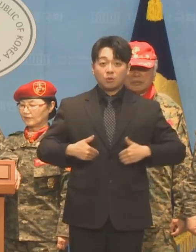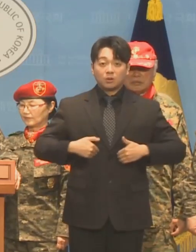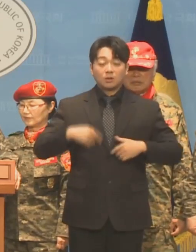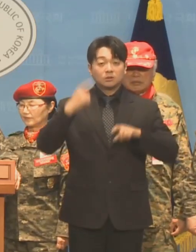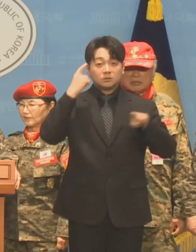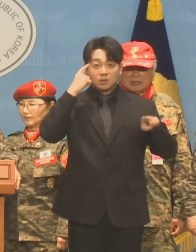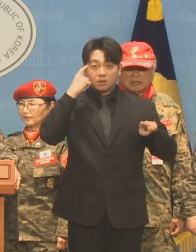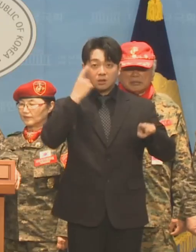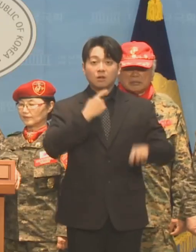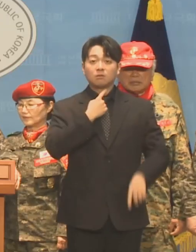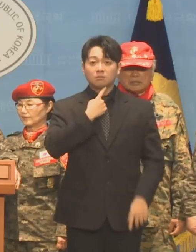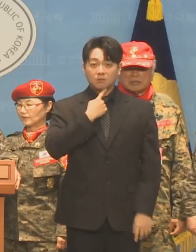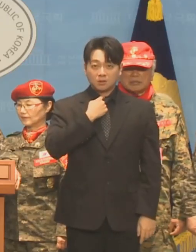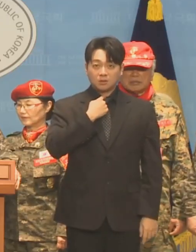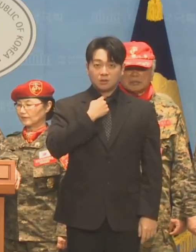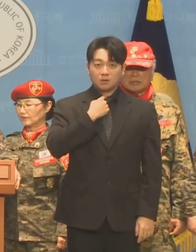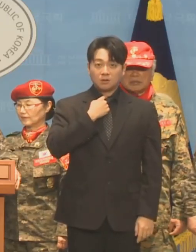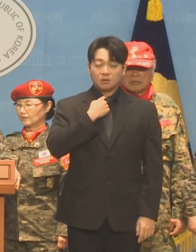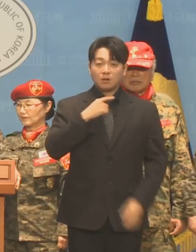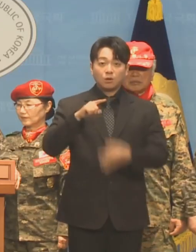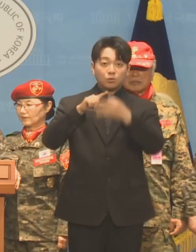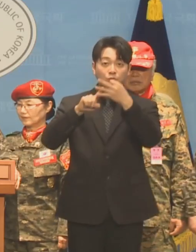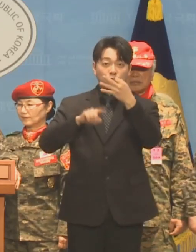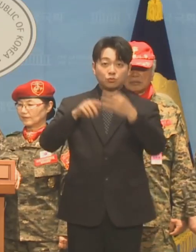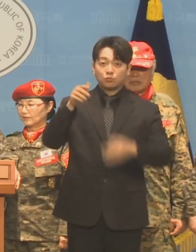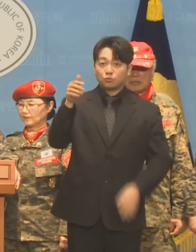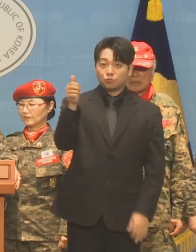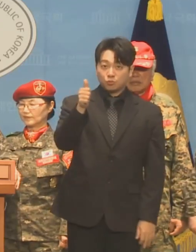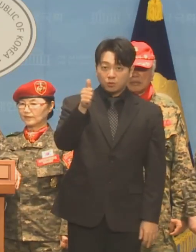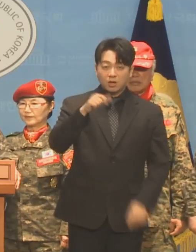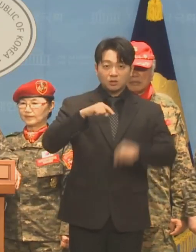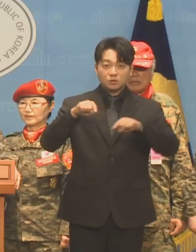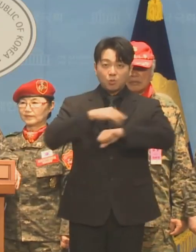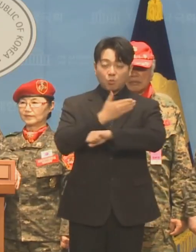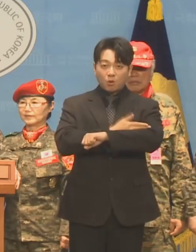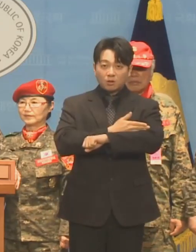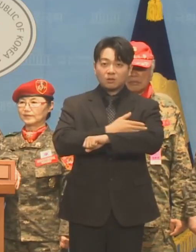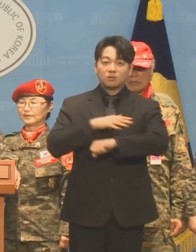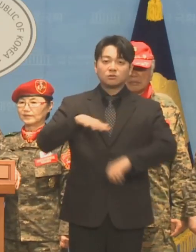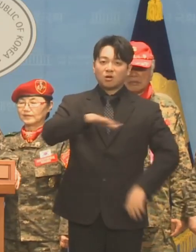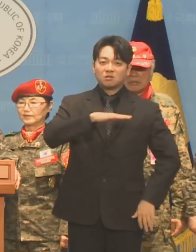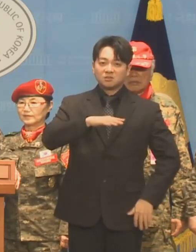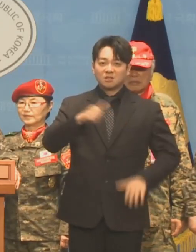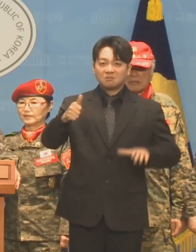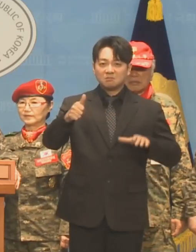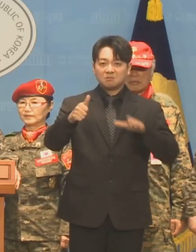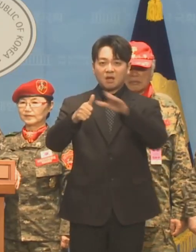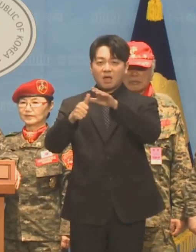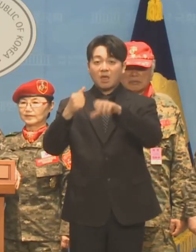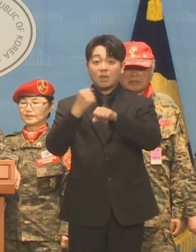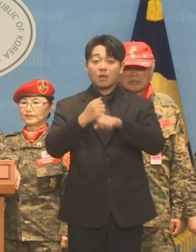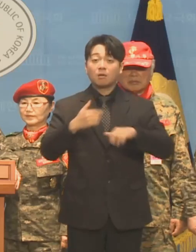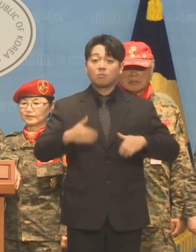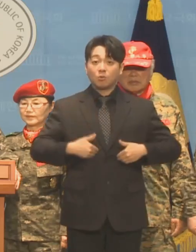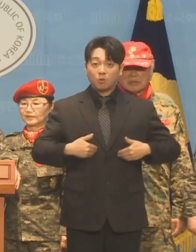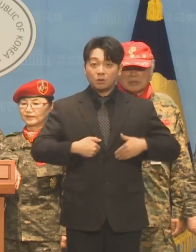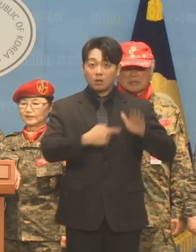이제는 윤석열 정권의 숨통을 끊어야 한다고 마치 북한